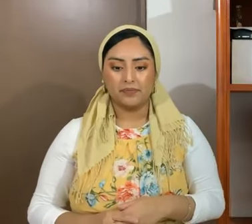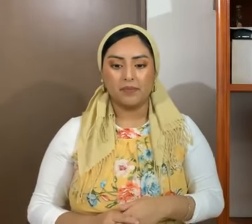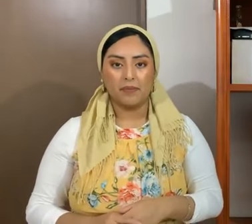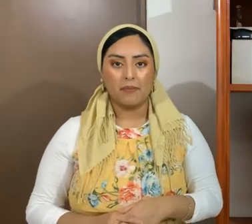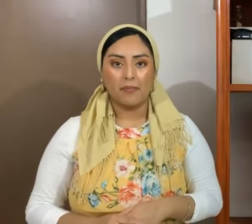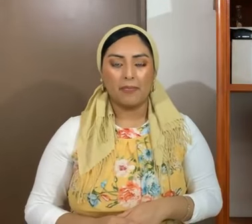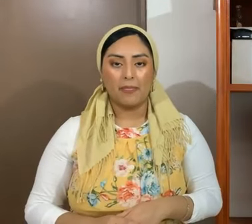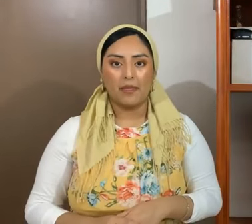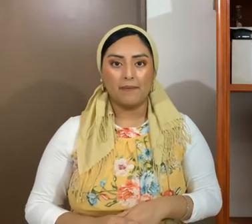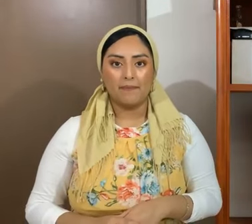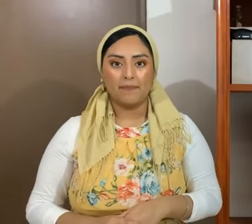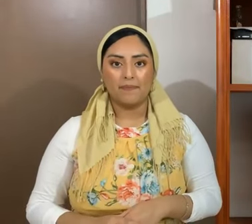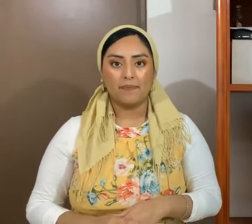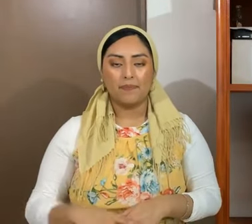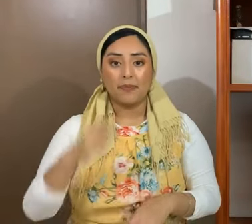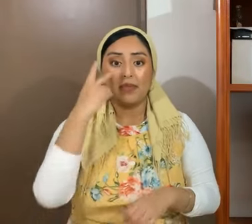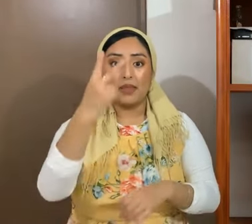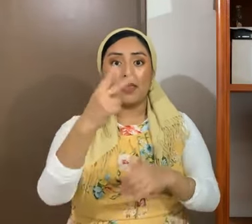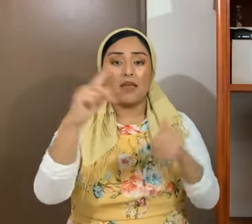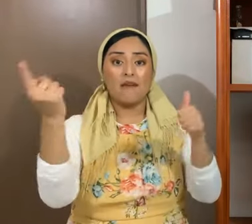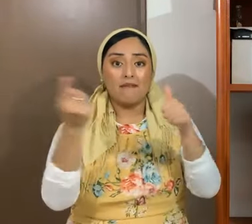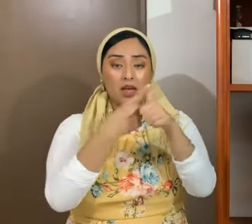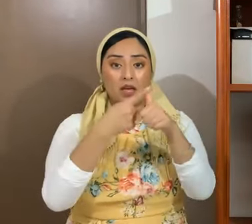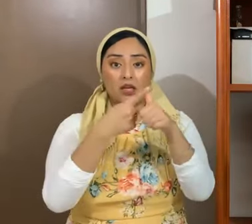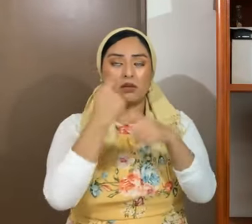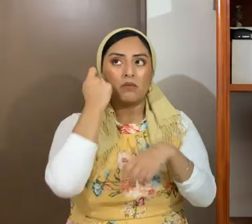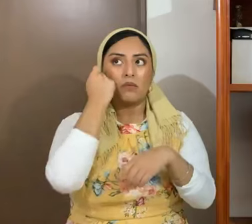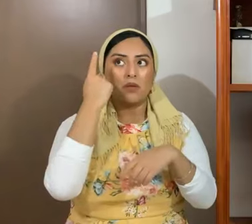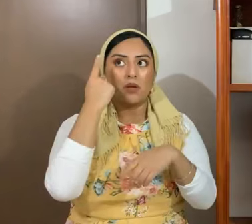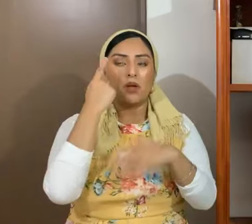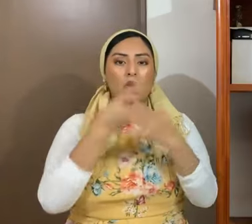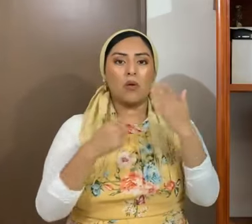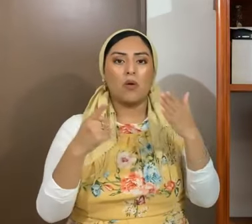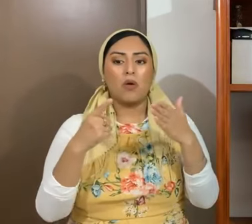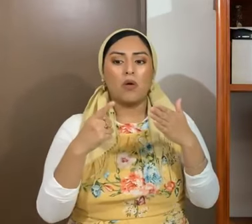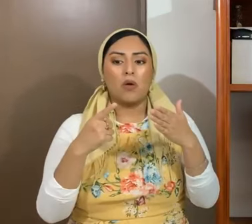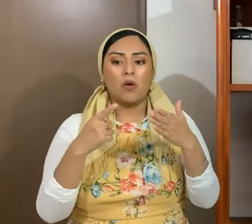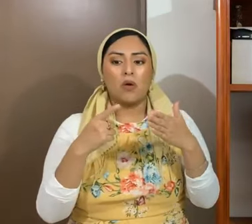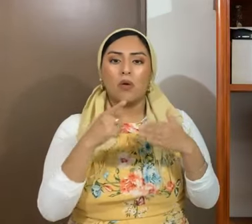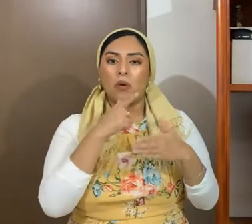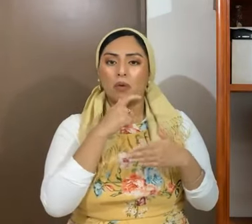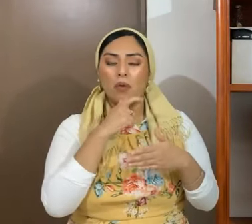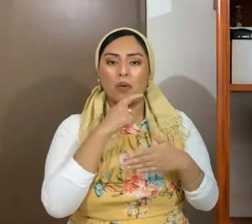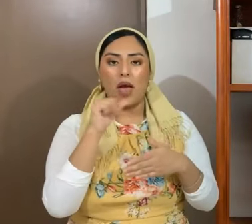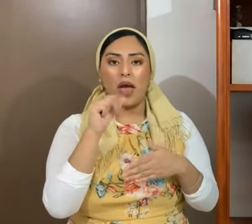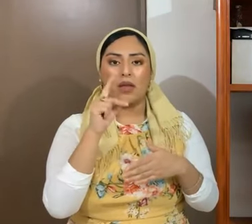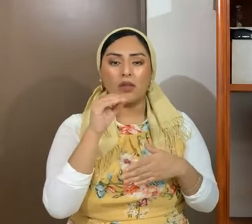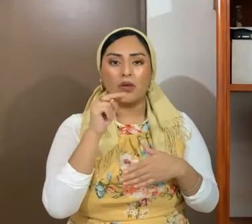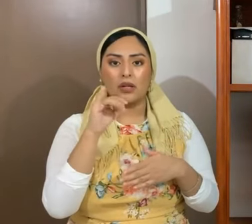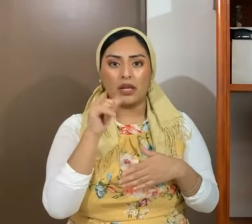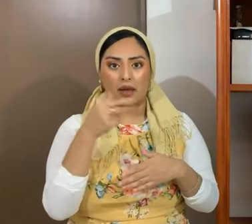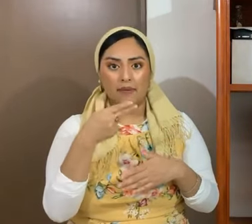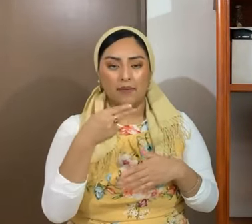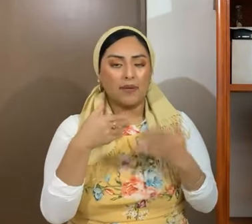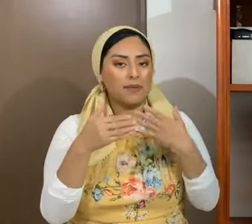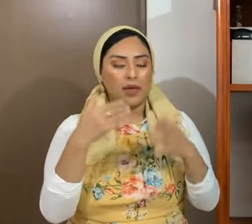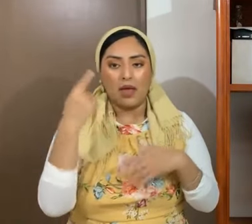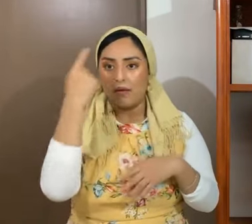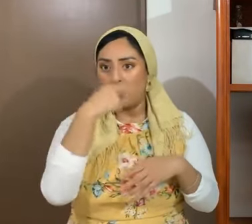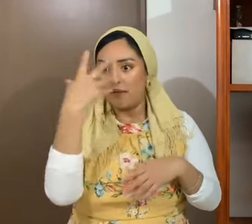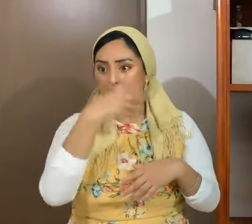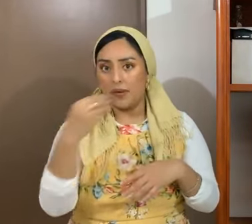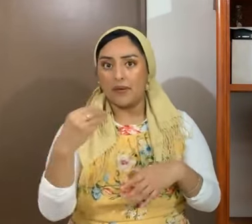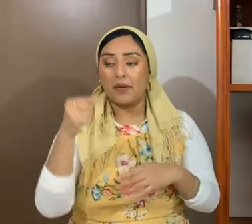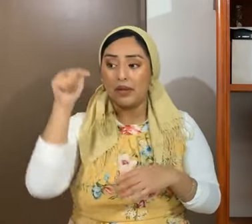Entonces, veamos cómo lo primero para darse cuenta de quién era Adonías, aunque fuera muy hermoso, es